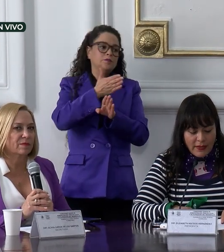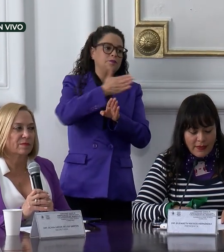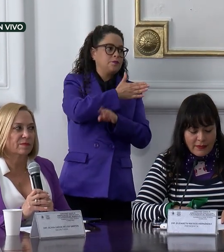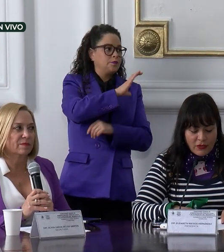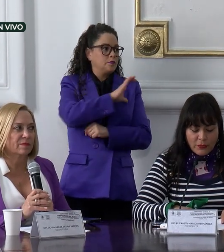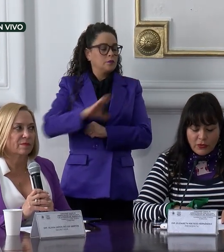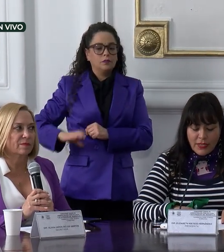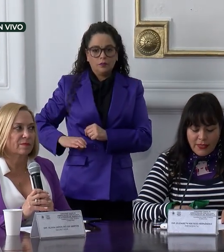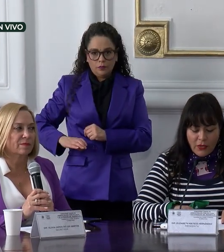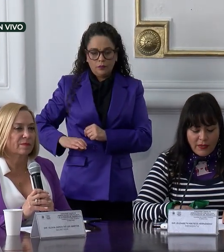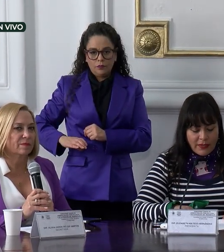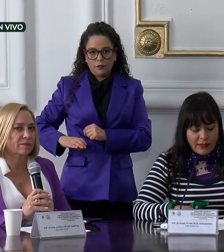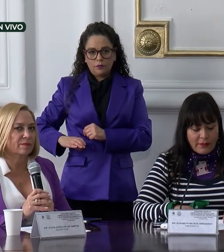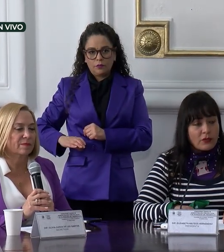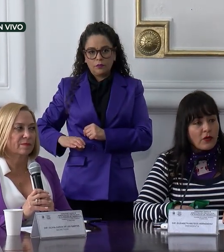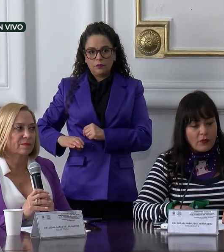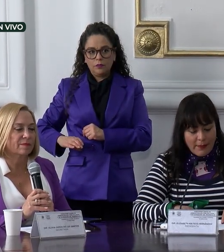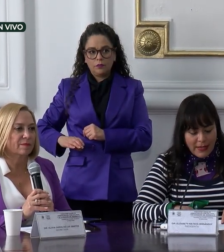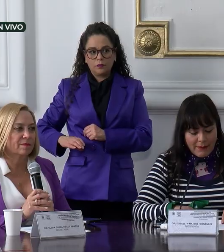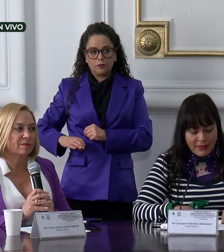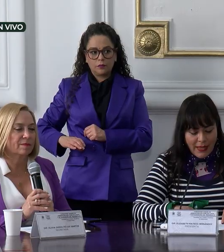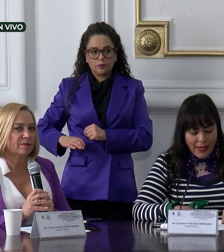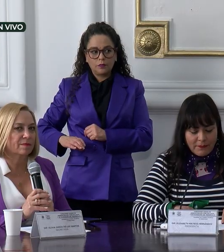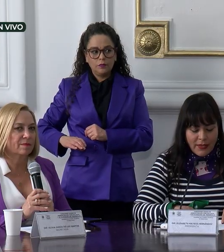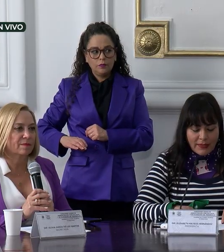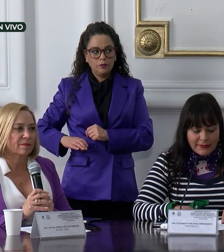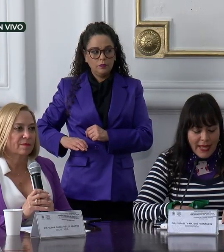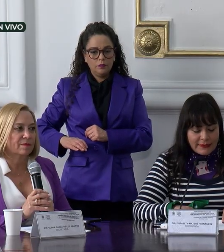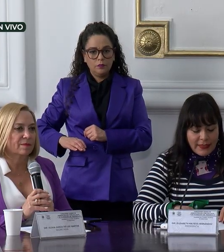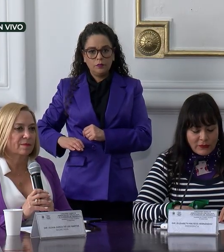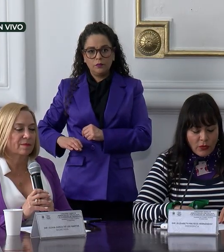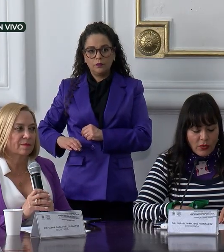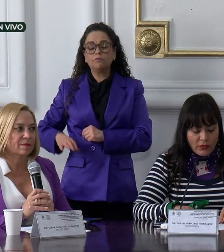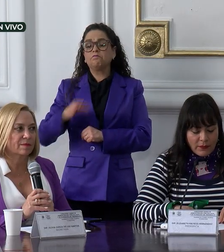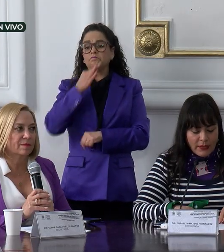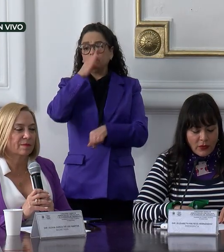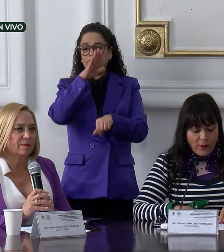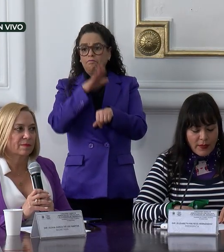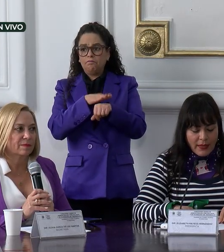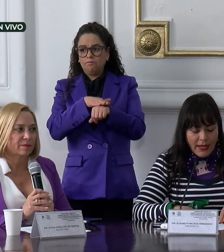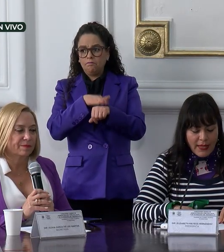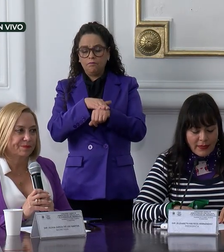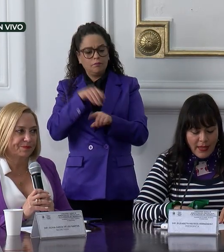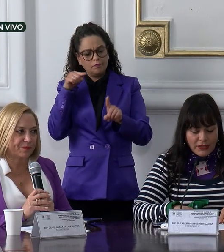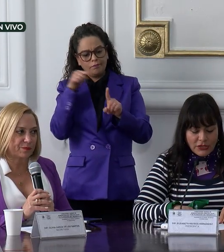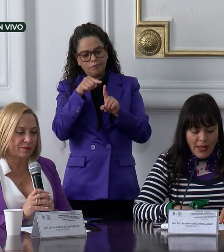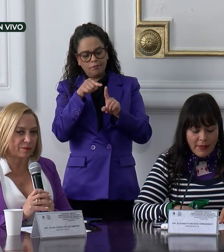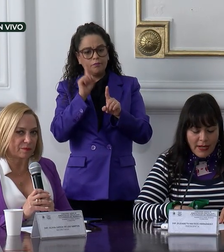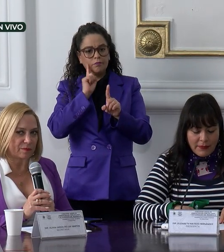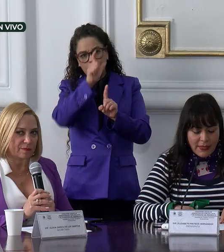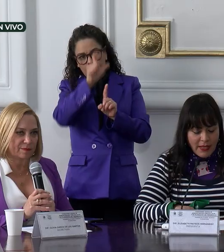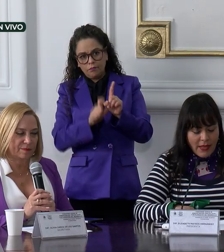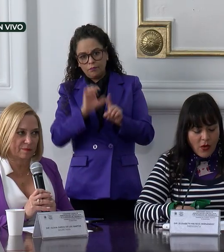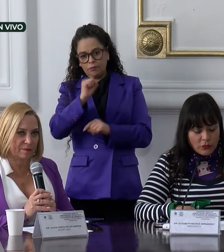personas referidas en los puntos anteriores y en términos de economía parlamentaria. Se hace de su conocimiento que la C.